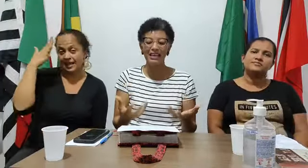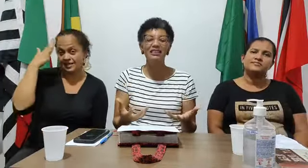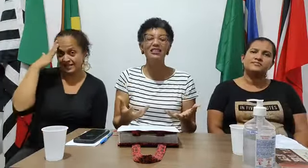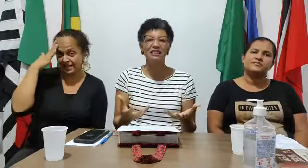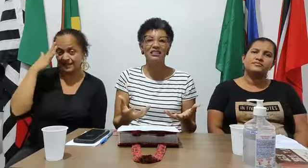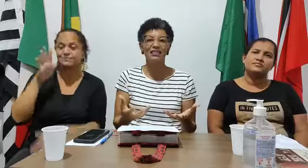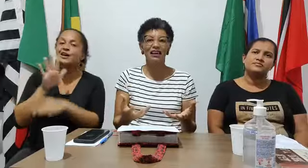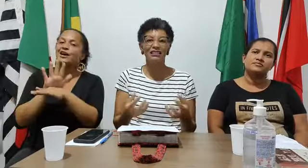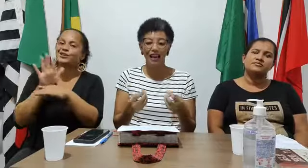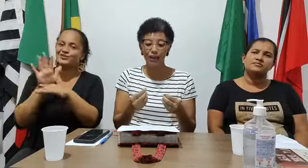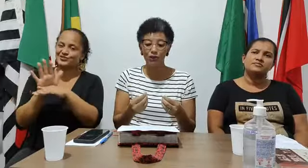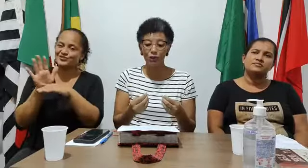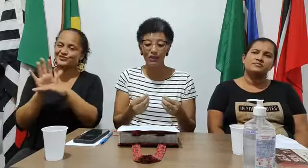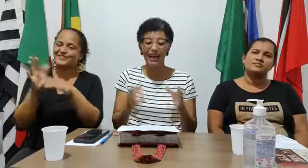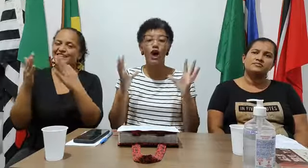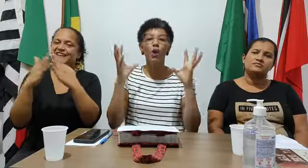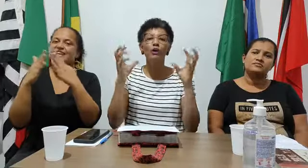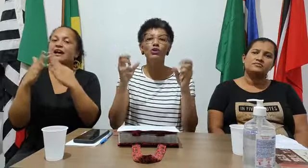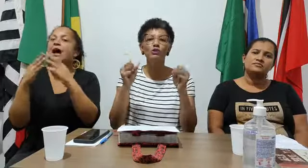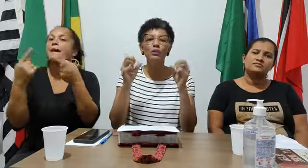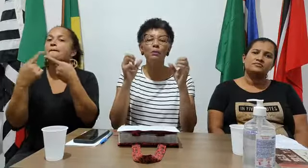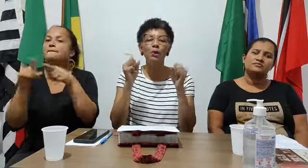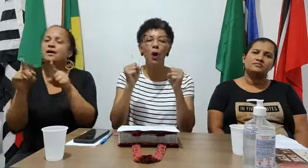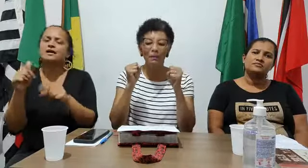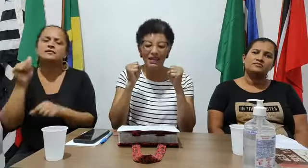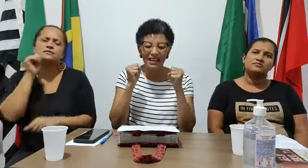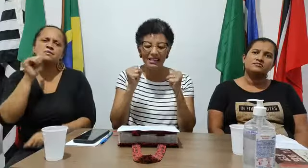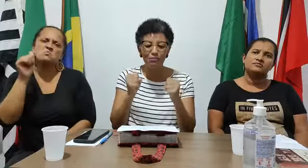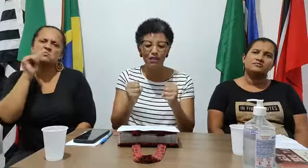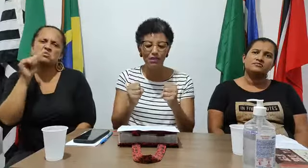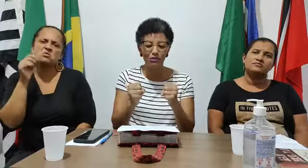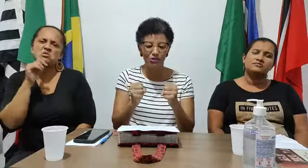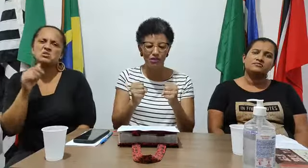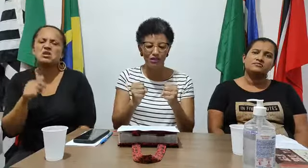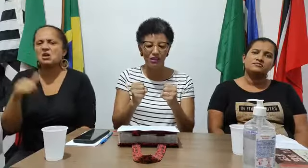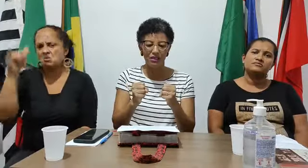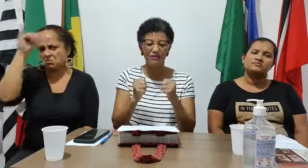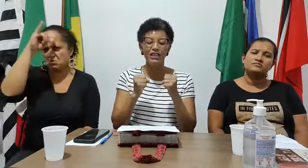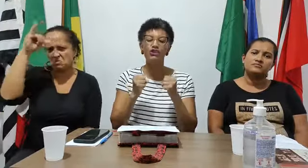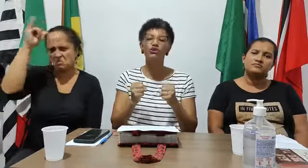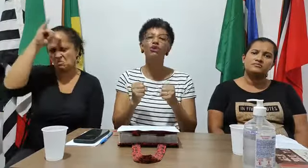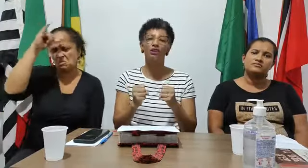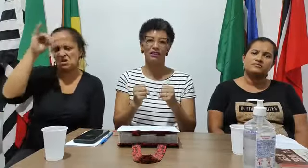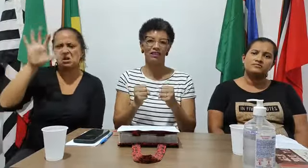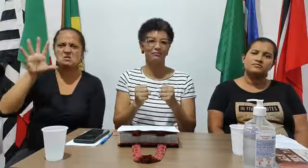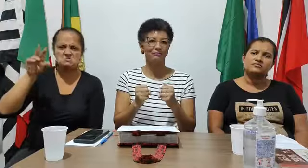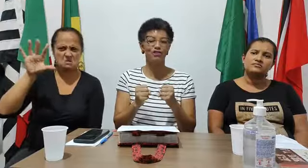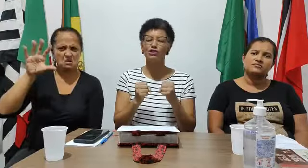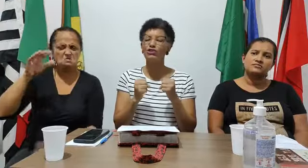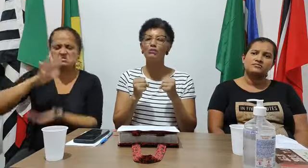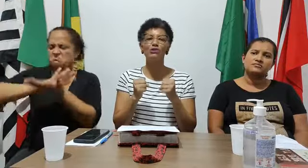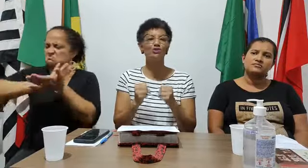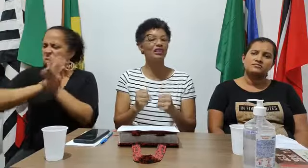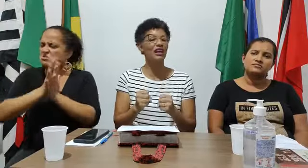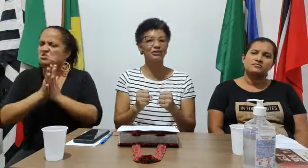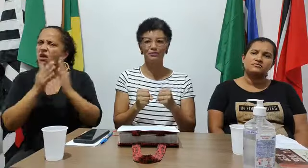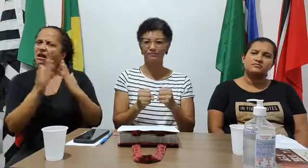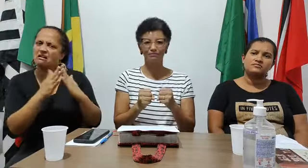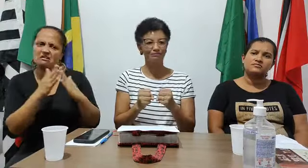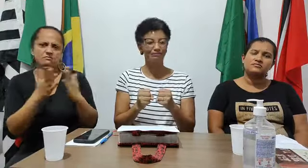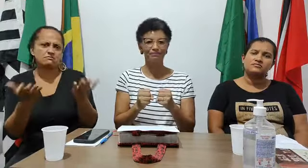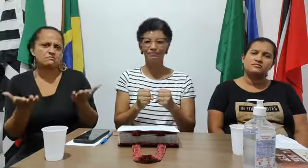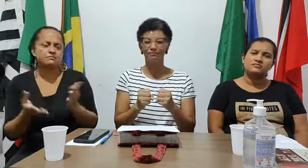mas a insensata, a tola, com as suas próprias mãos destrói. Gente, isso é muito